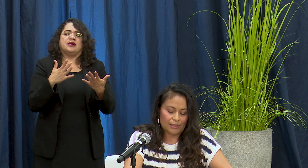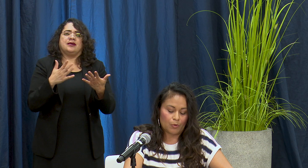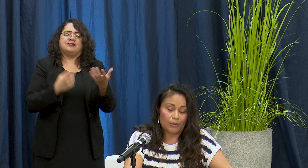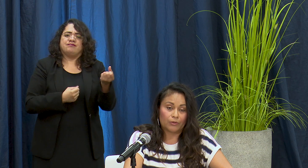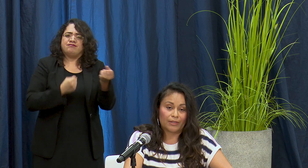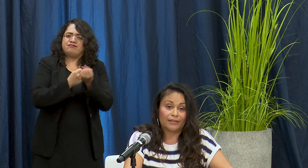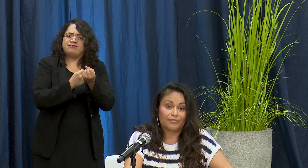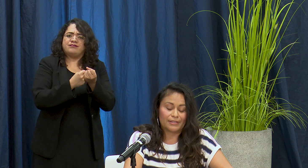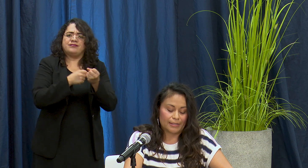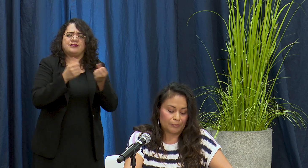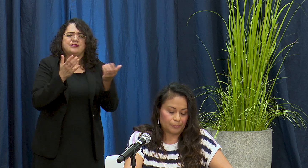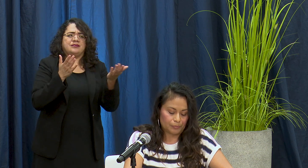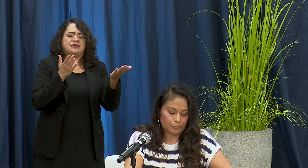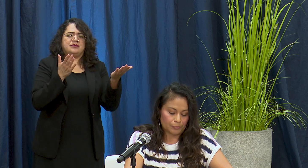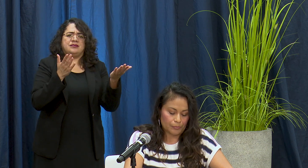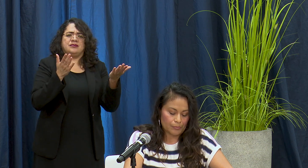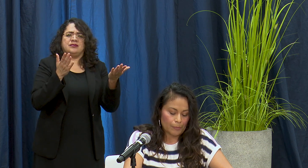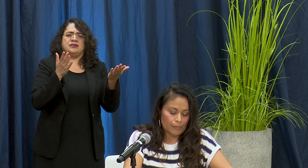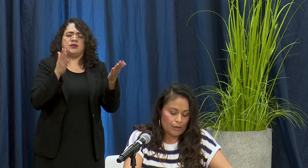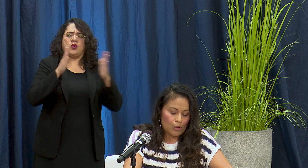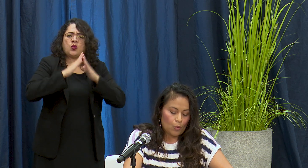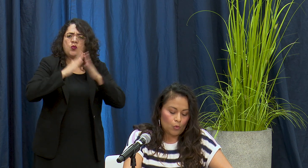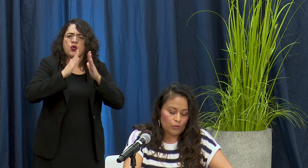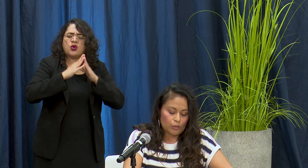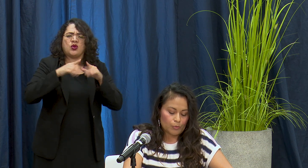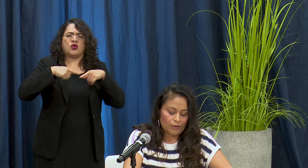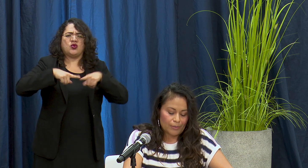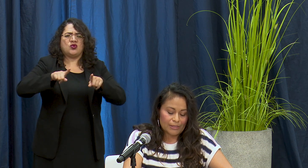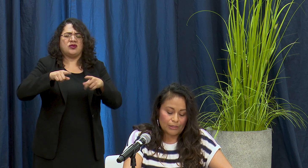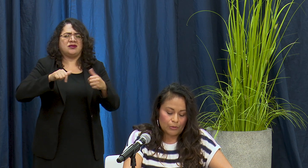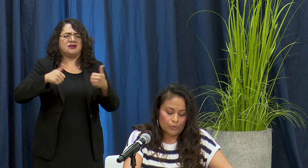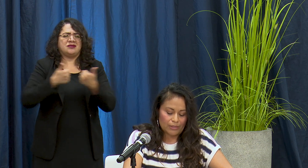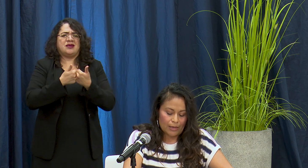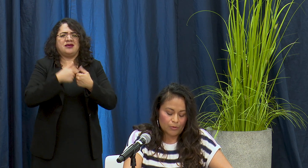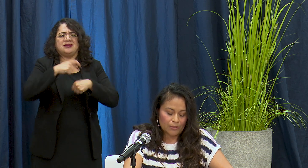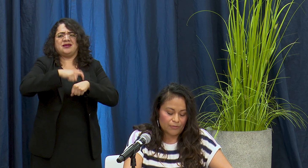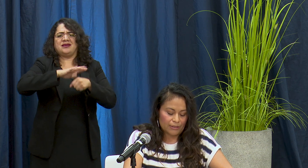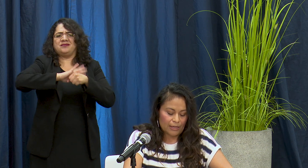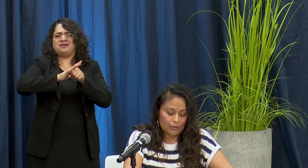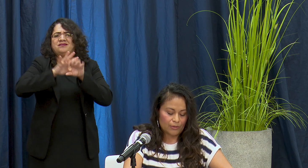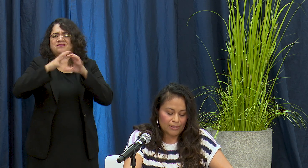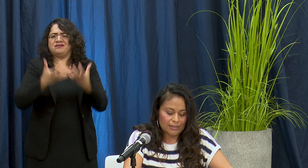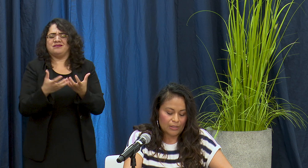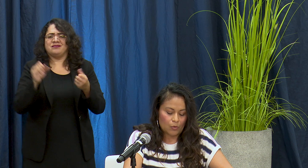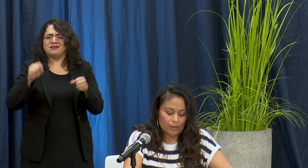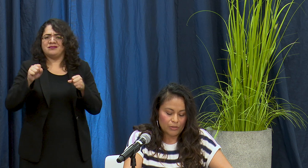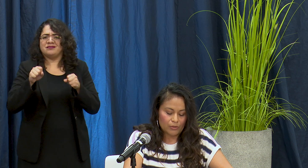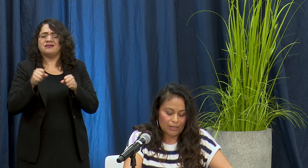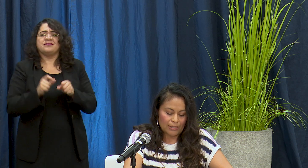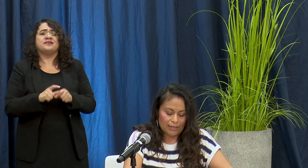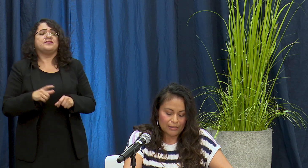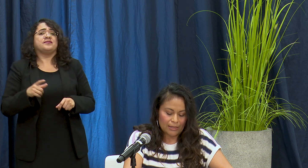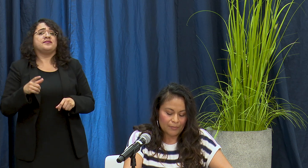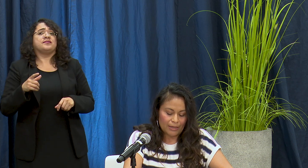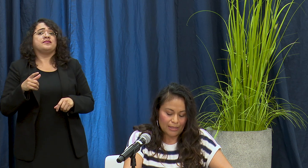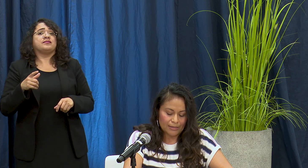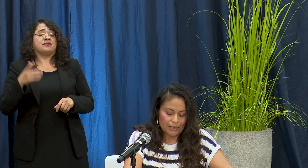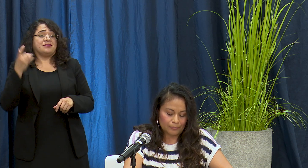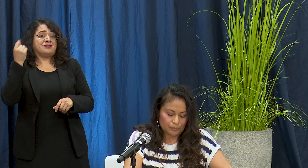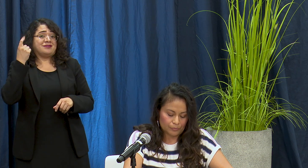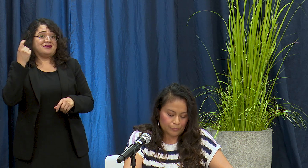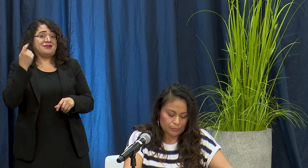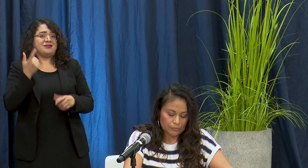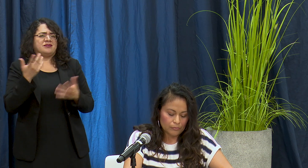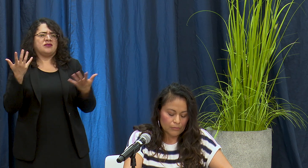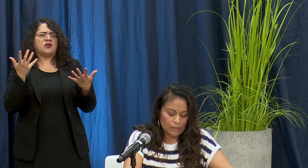durante este momento tan difícil. Uno de los problemas críticos que hemos enfrentado desde el comienzo de esta